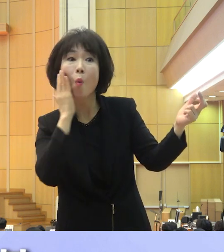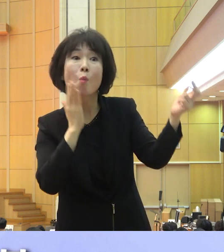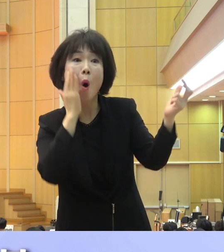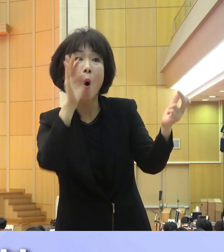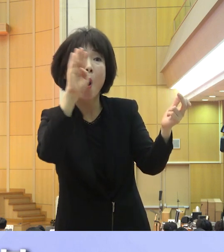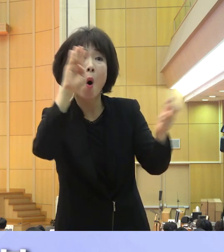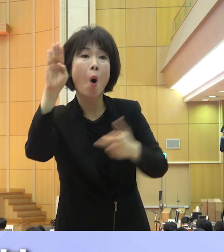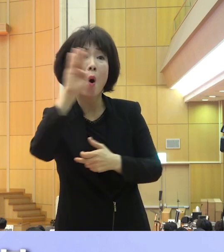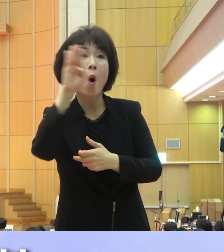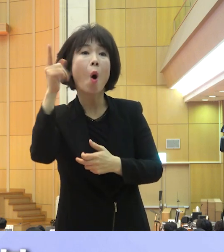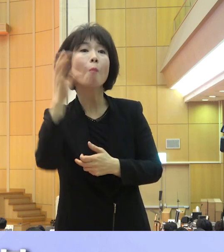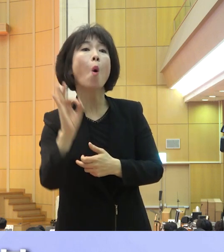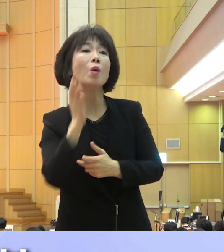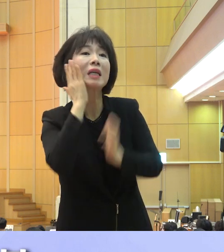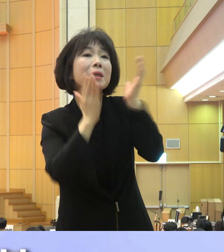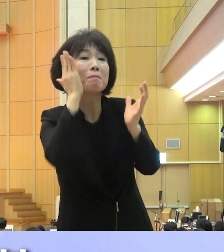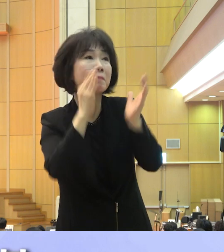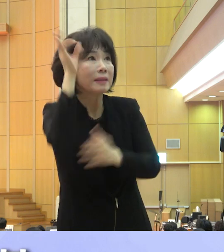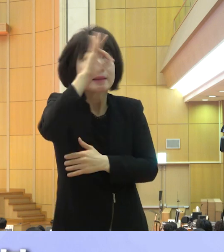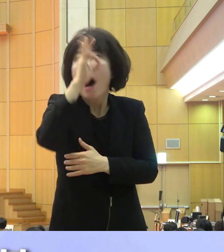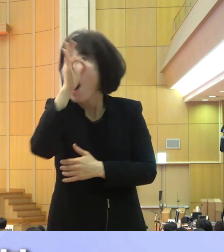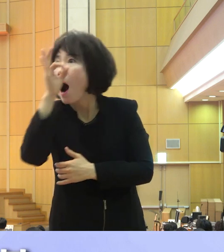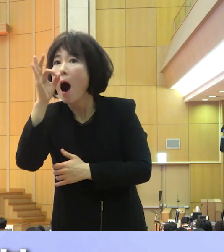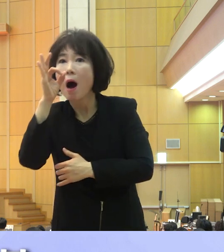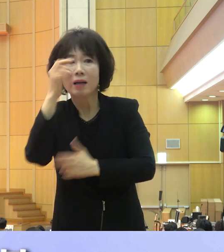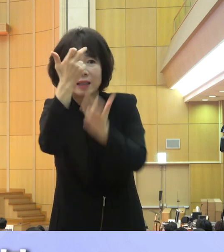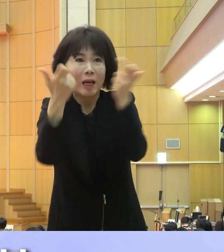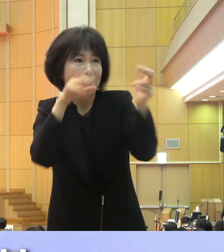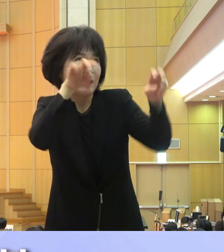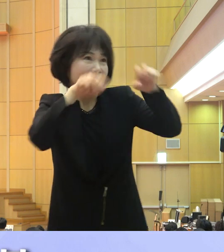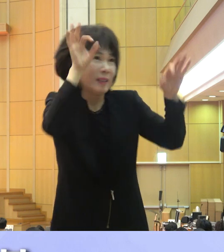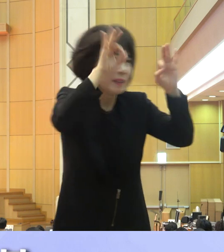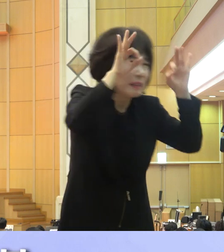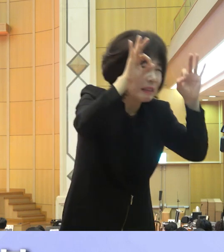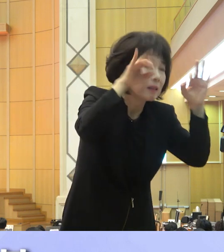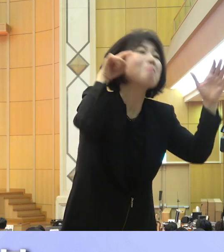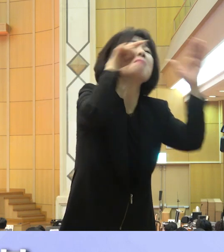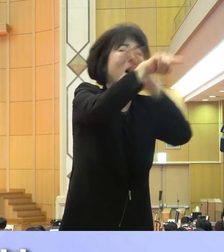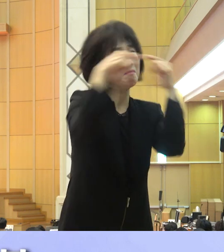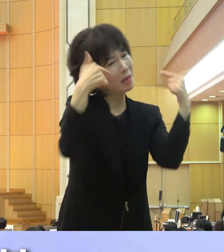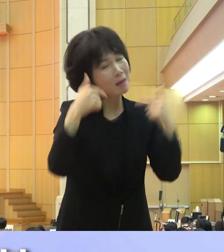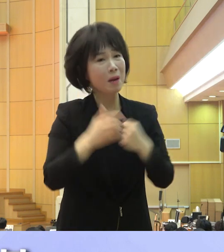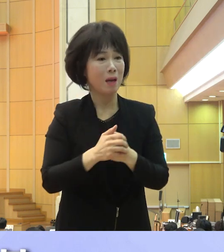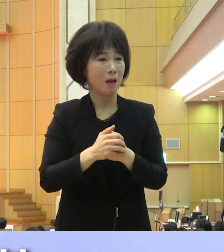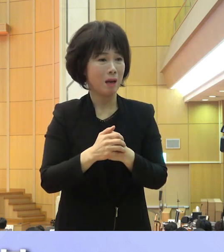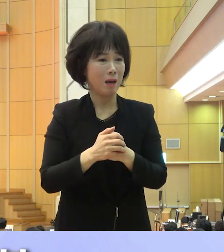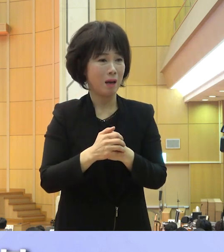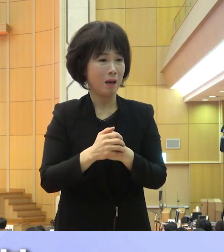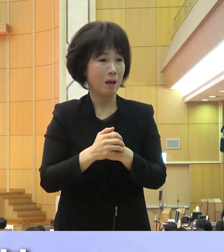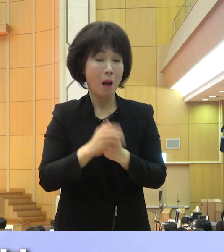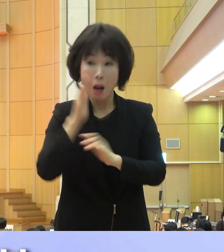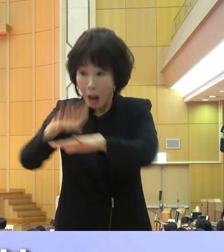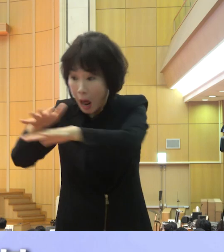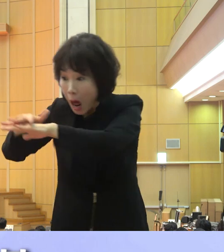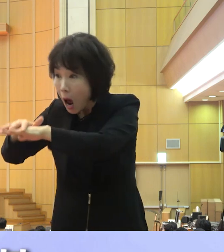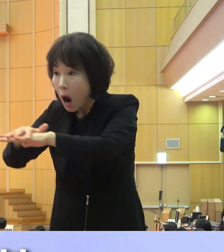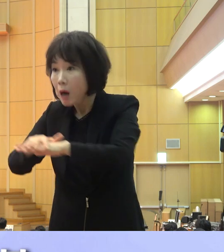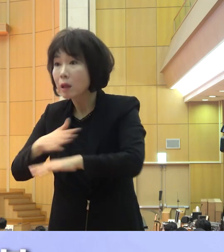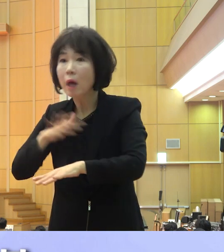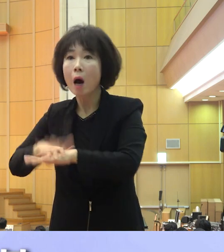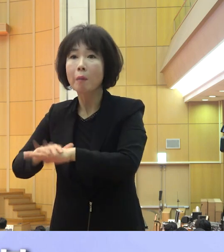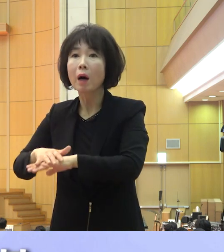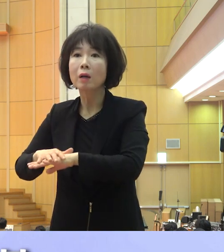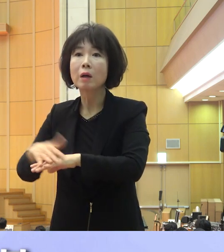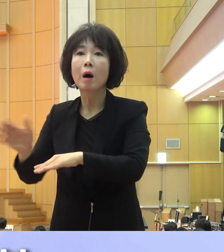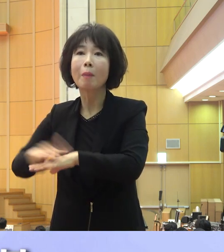밭가에 있는 뽕나무의 잎은 그냥 벤들벤들하고 잎도 큼직큼직하고 그런 걸